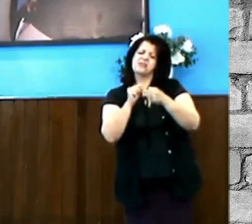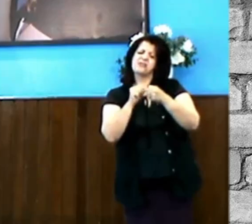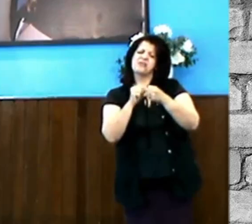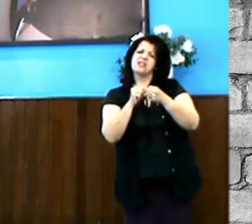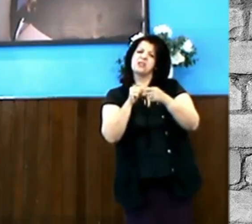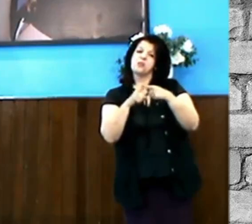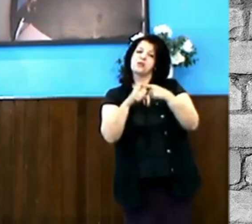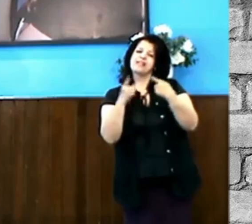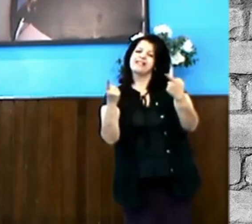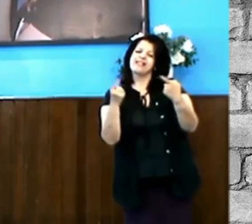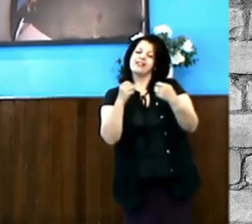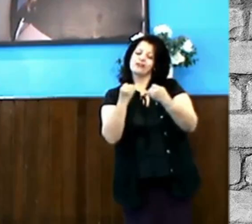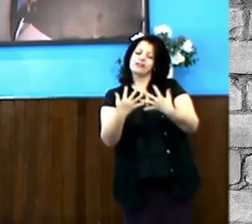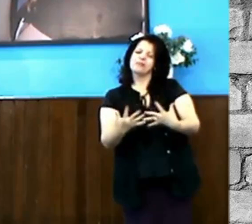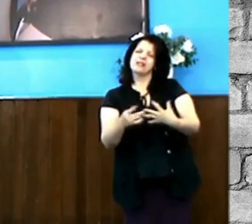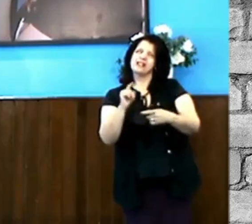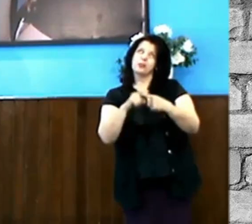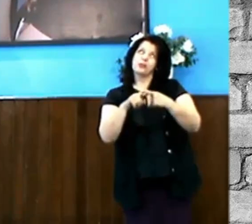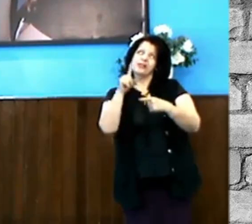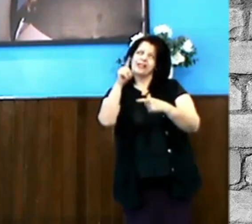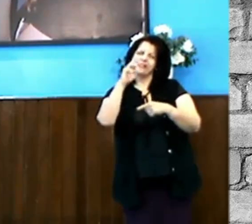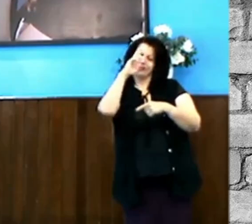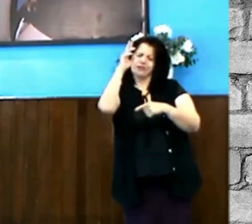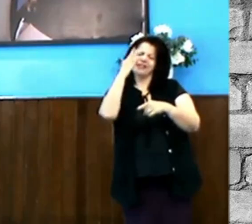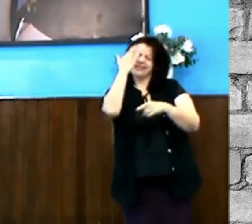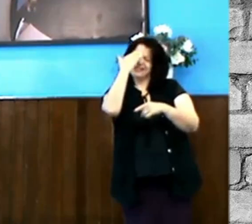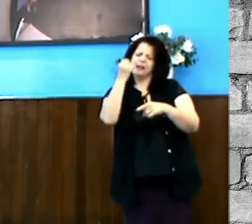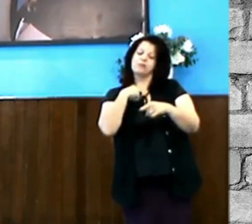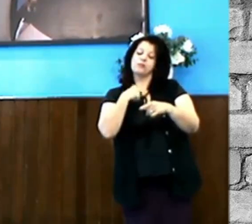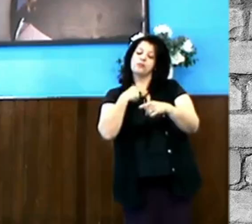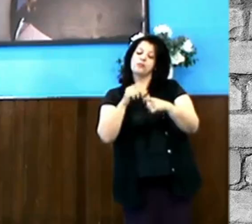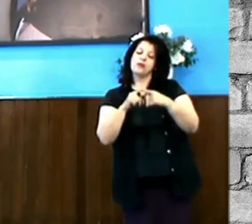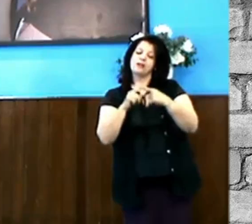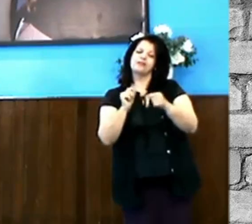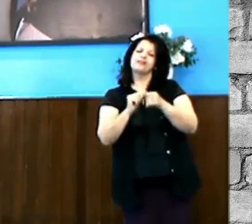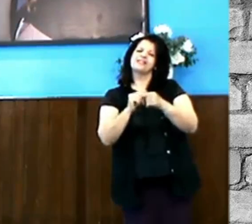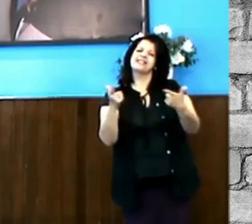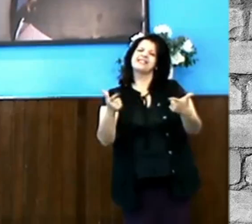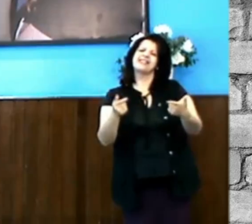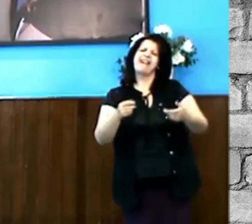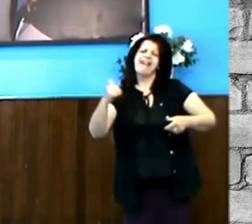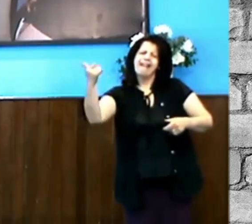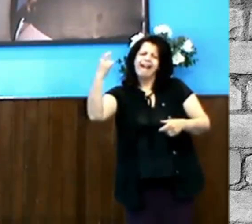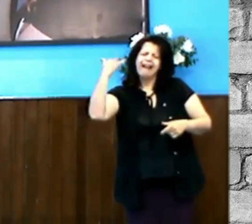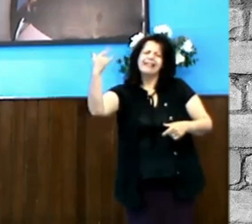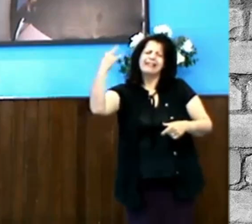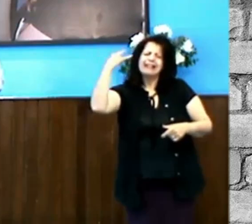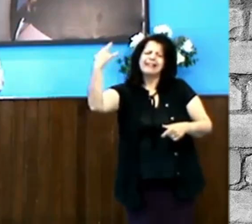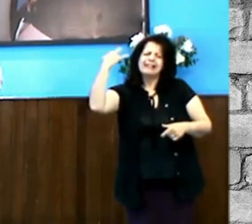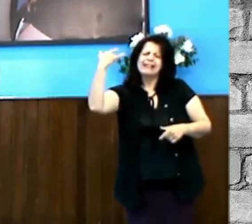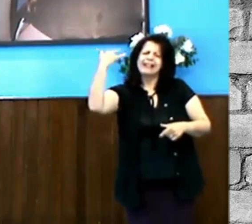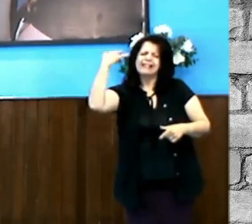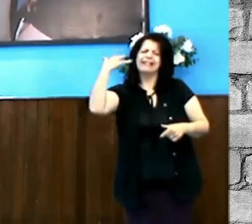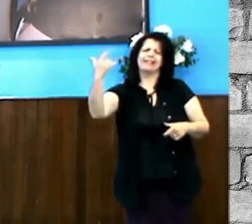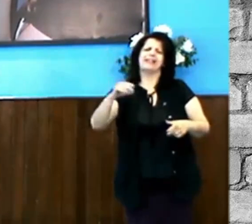consegui, mas o Senhor sabe, eu fui exposto a essa tentação, eu tive que lutar com essa dificuldade, eu tenho